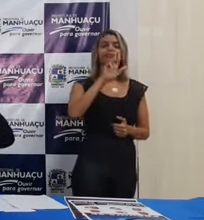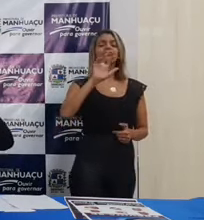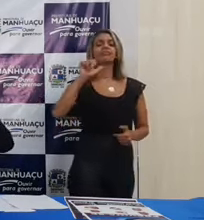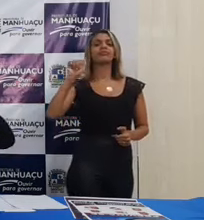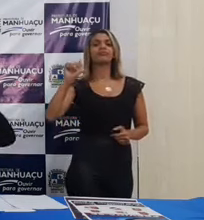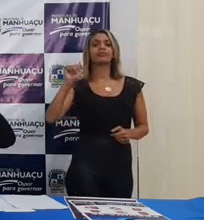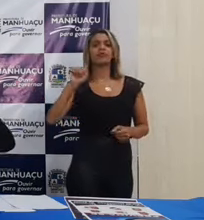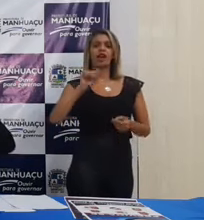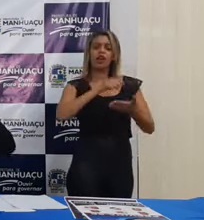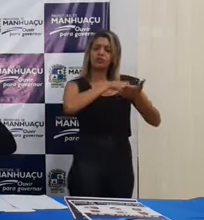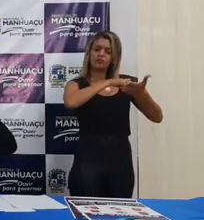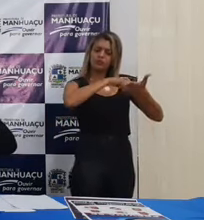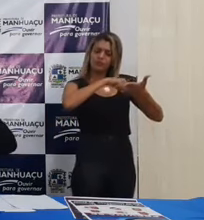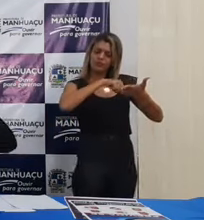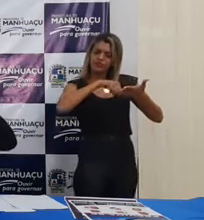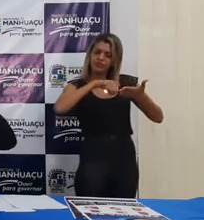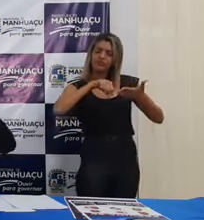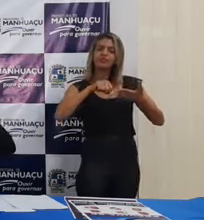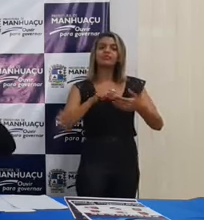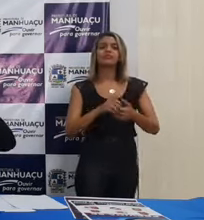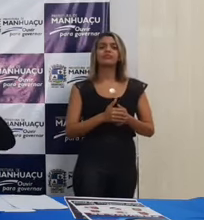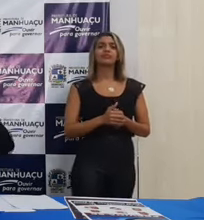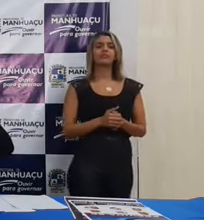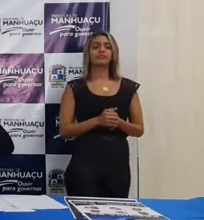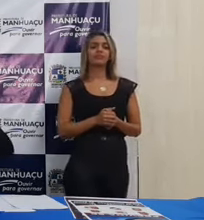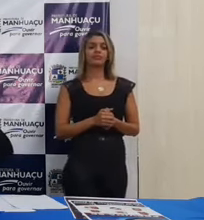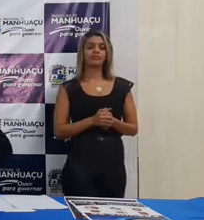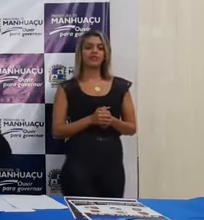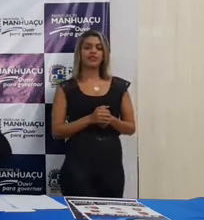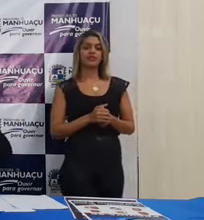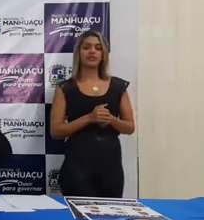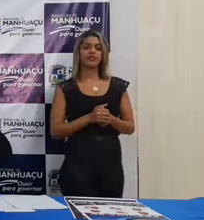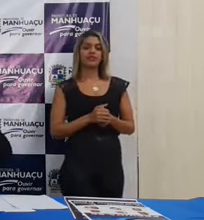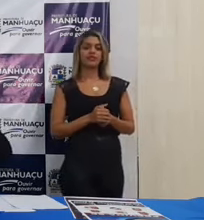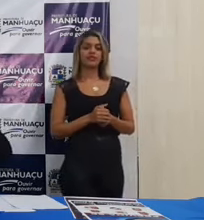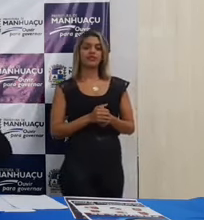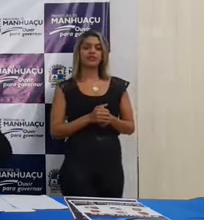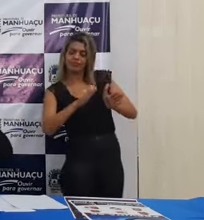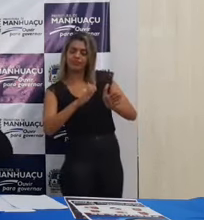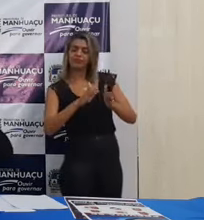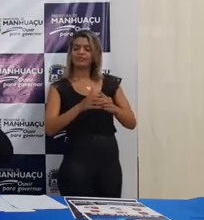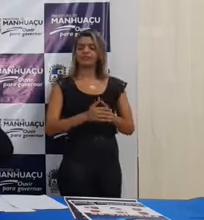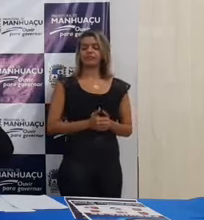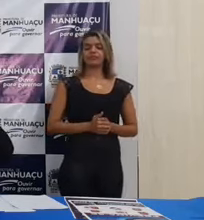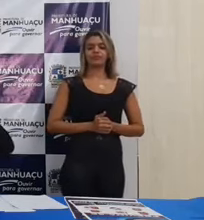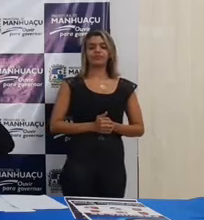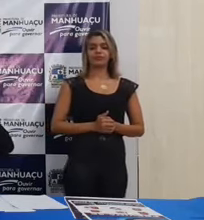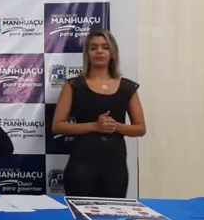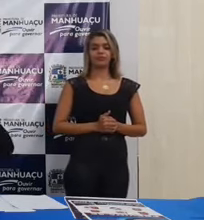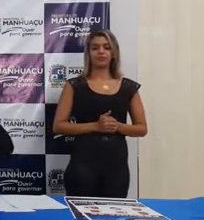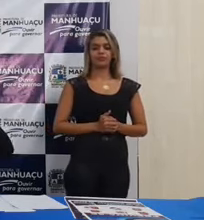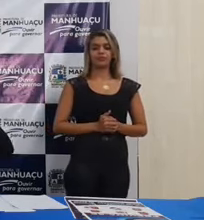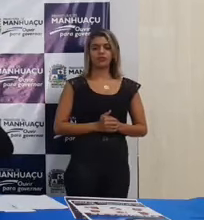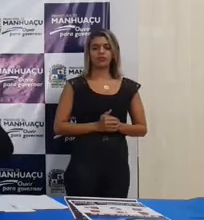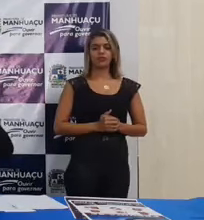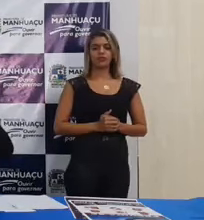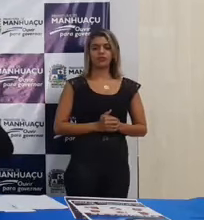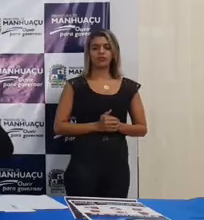se responsabilizando, porque aí está partindo do princípio que todos tomando cuidado, estão